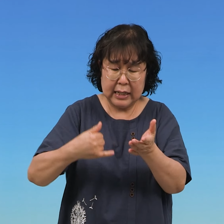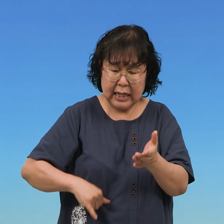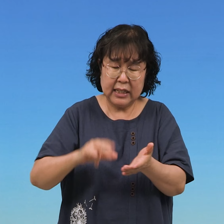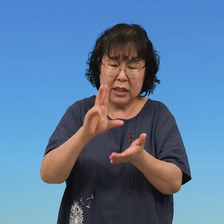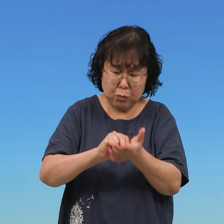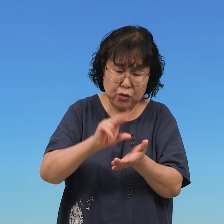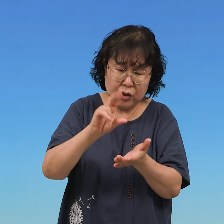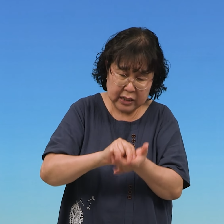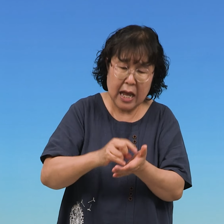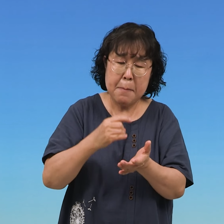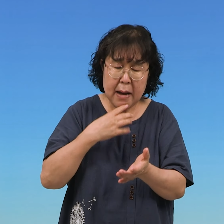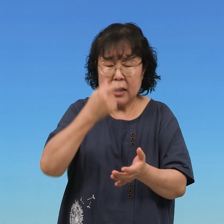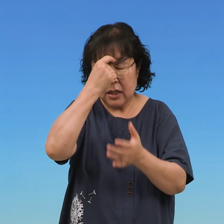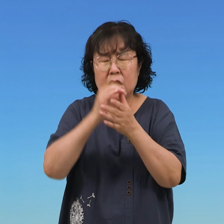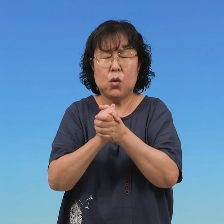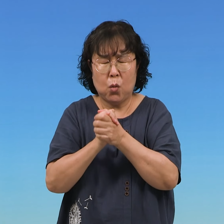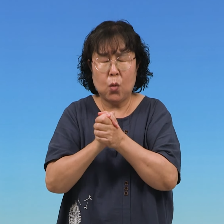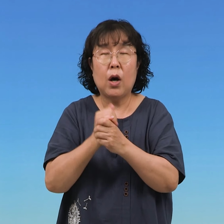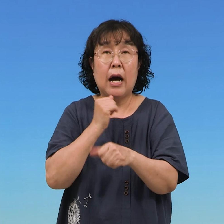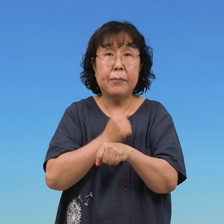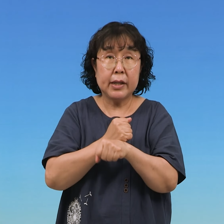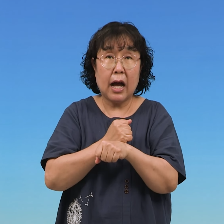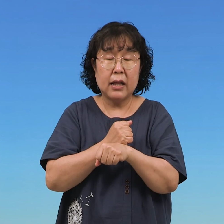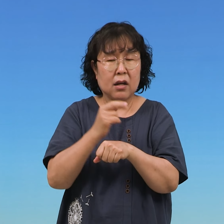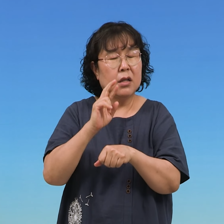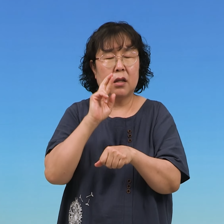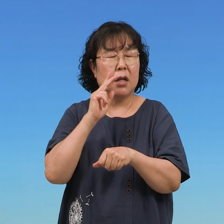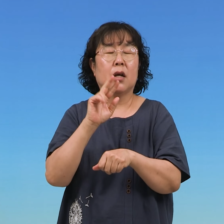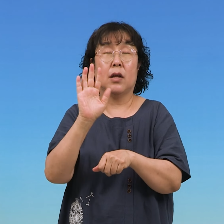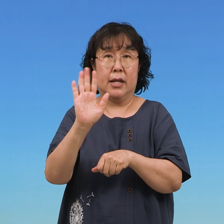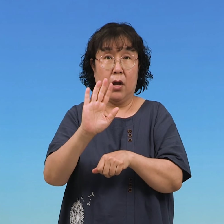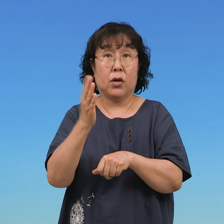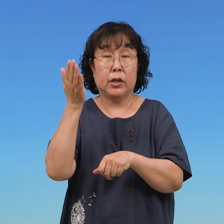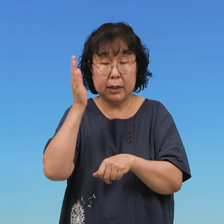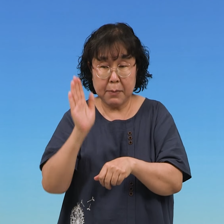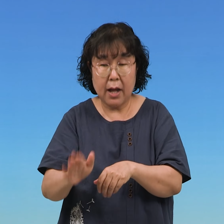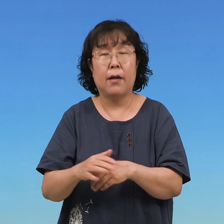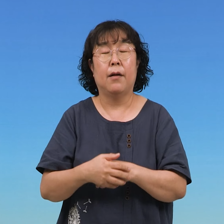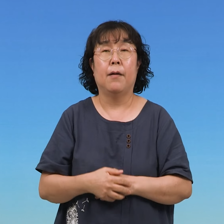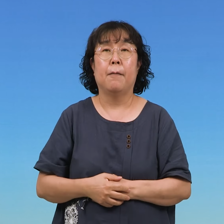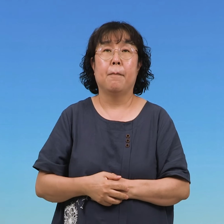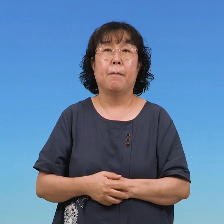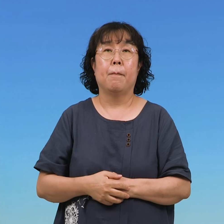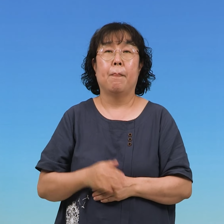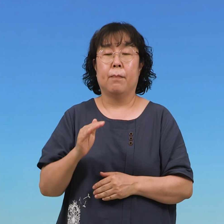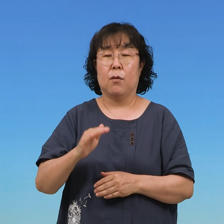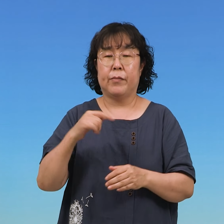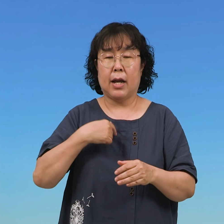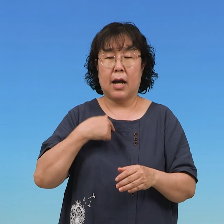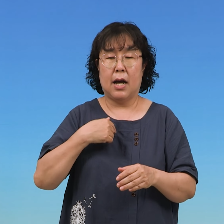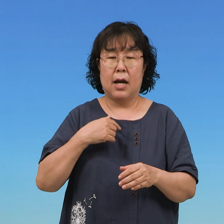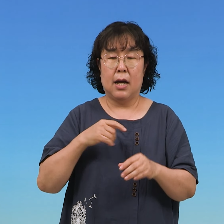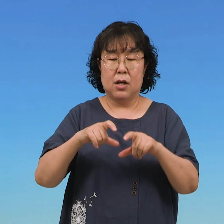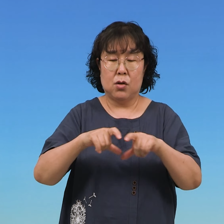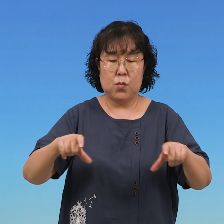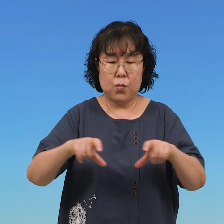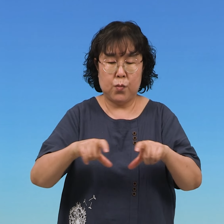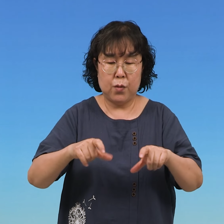기본적으로 필요하고요, 그걸 구하는 걸 뭐 틀렸다 이렇게 말하지 않습니다. 그러나 단계를 좀